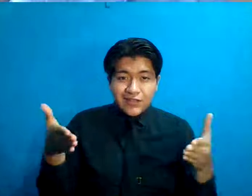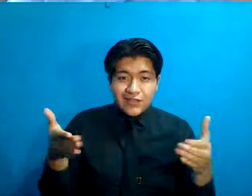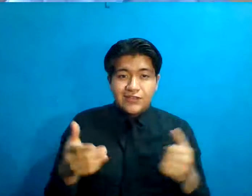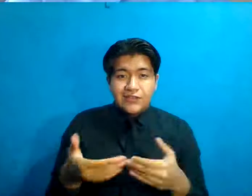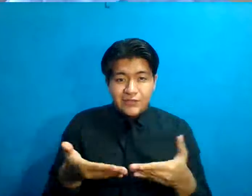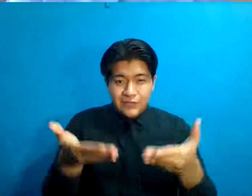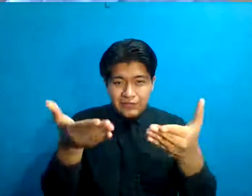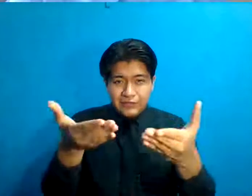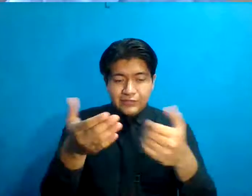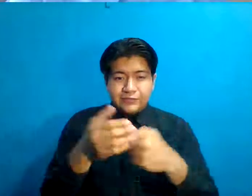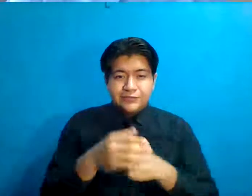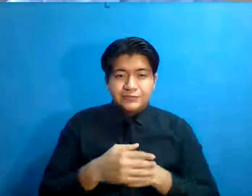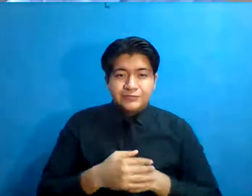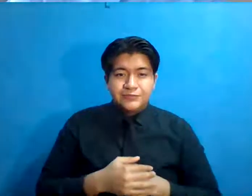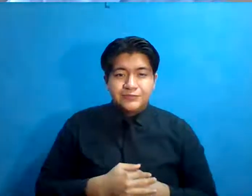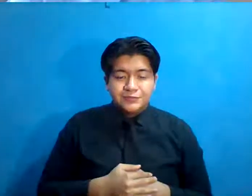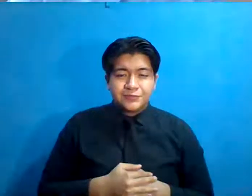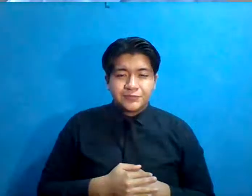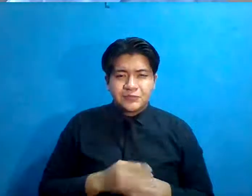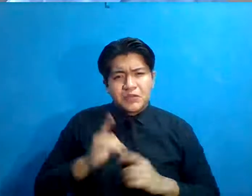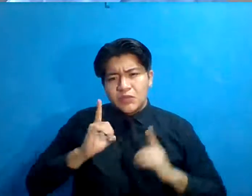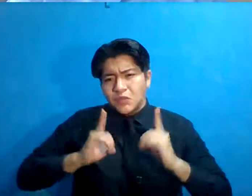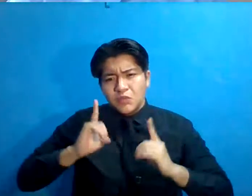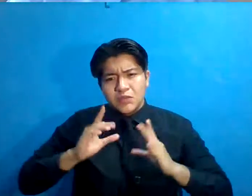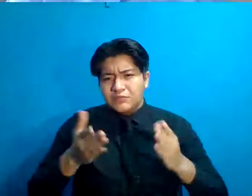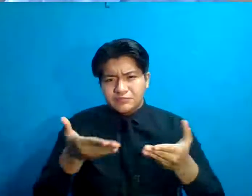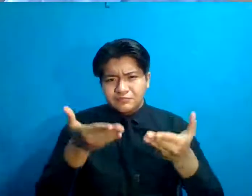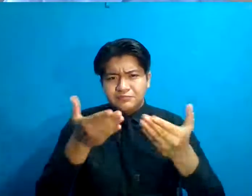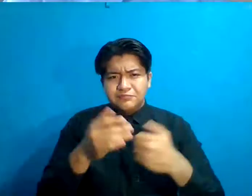también a cualquier duda.